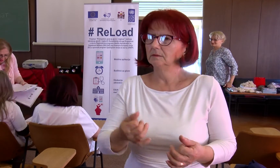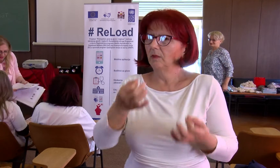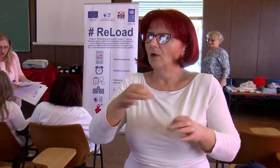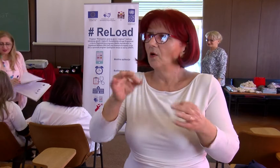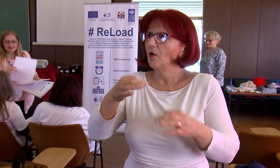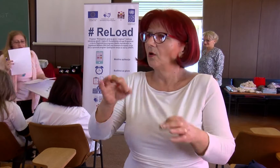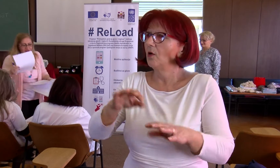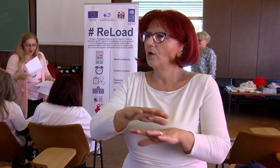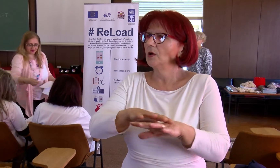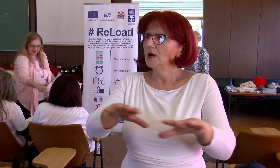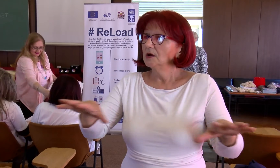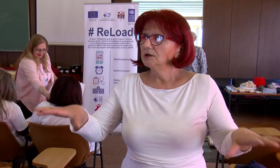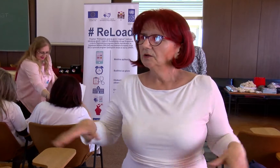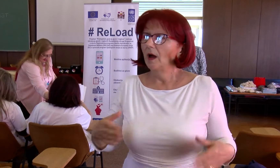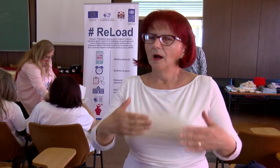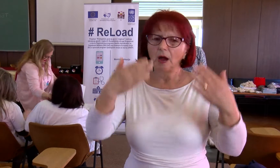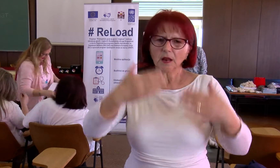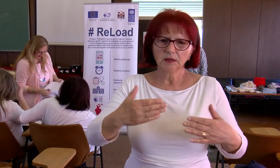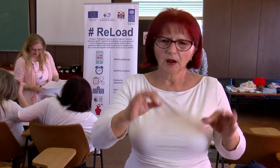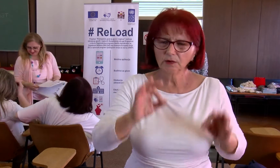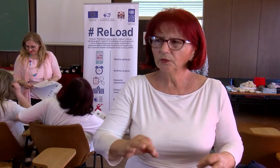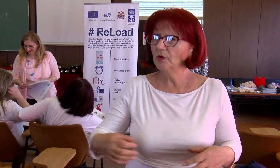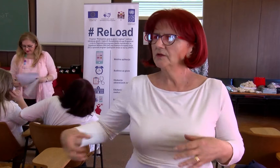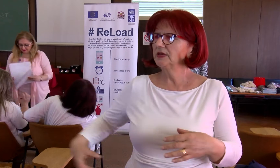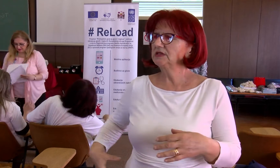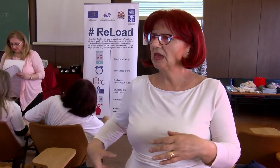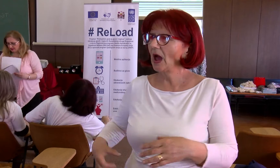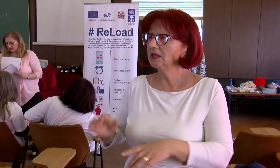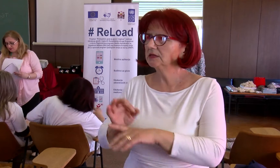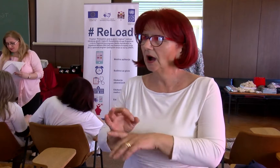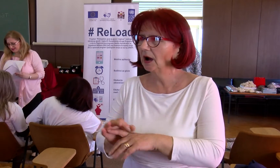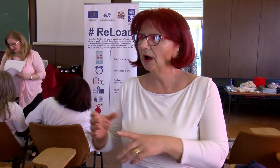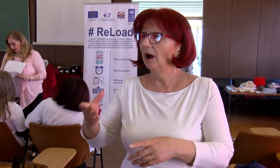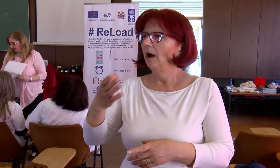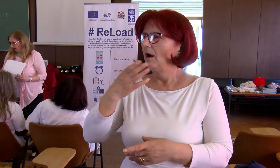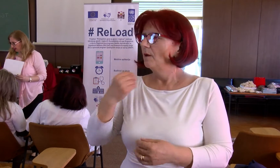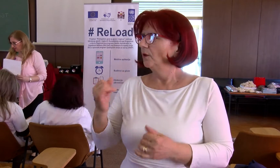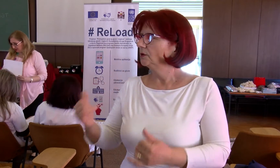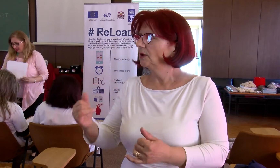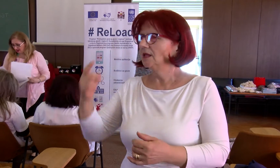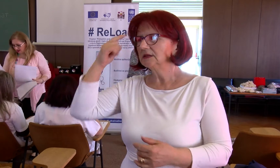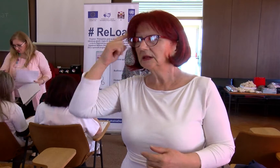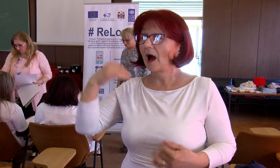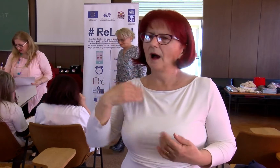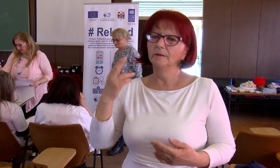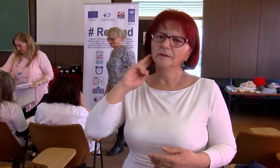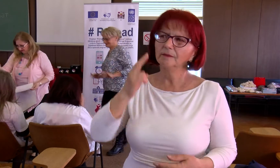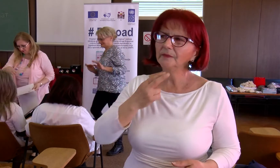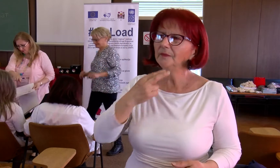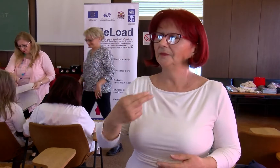problema. Evo, već od prošle i pretprošle nedelje veliko poboljšanje. Znači, da li je u pitanju fizikalna terapija,